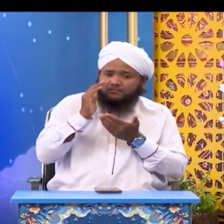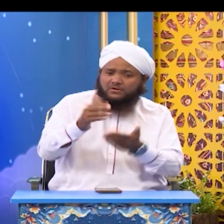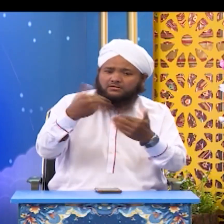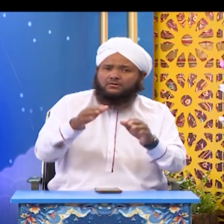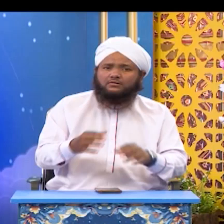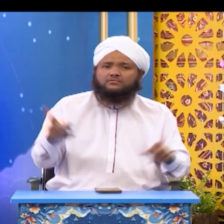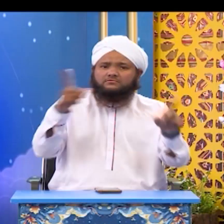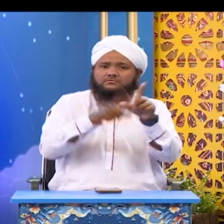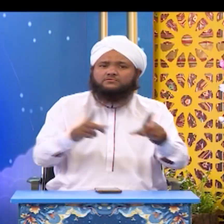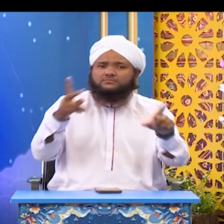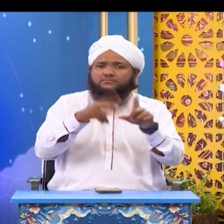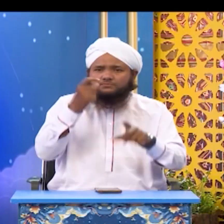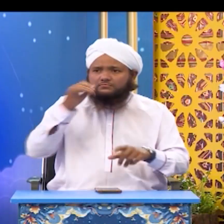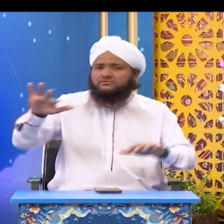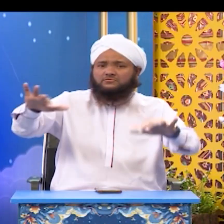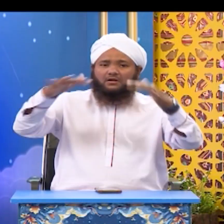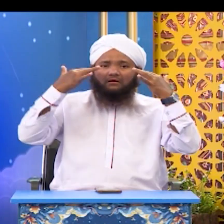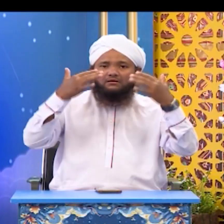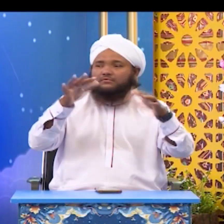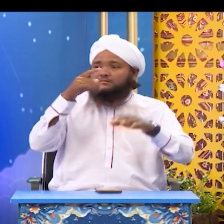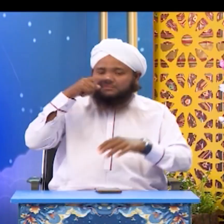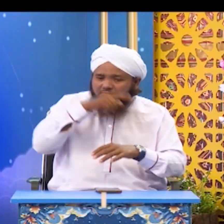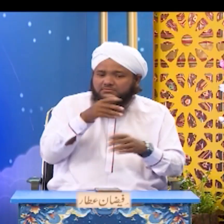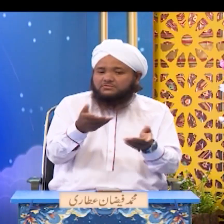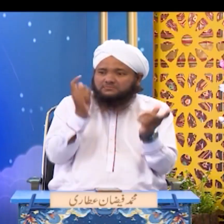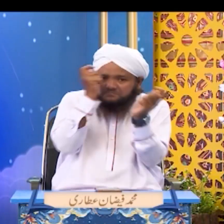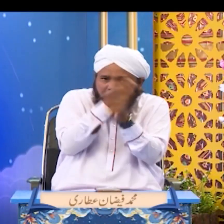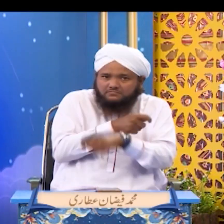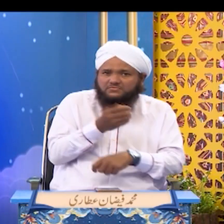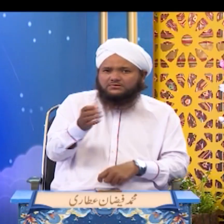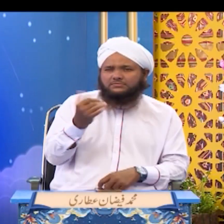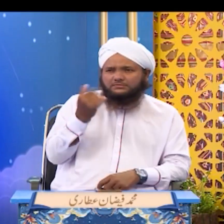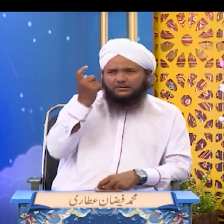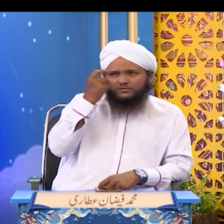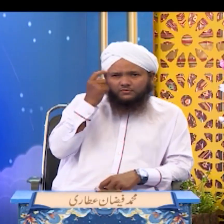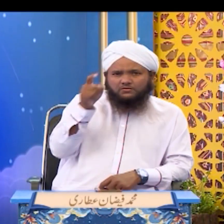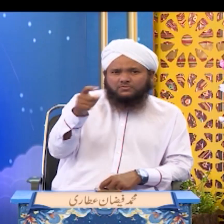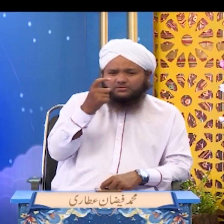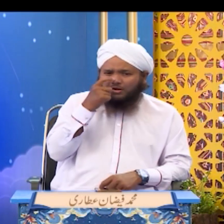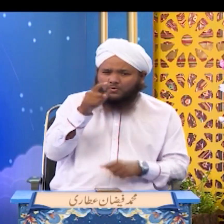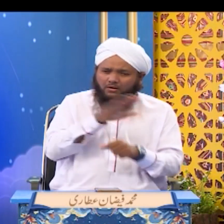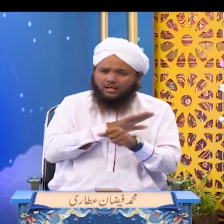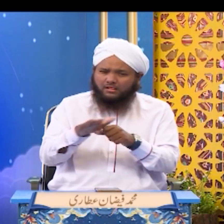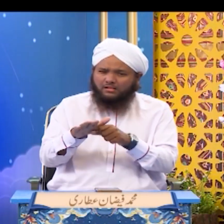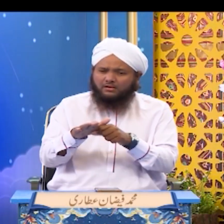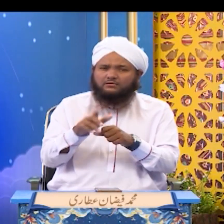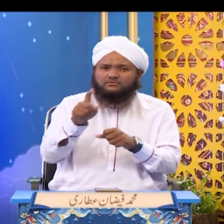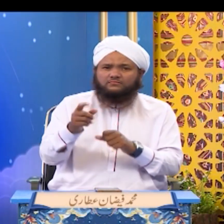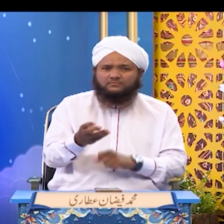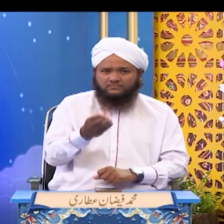دنوں تک لوگوں کے سامنے نہ آتا اور غور کرتا کہ وہ اس معاملے میں کیا کرے، آیا ذلت برداشت کر کے